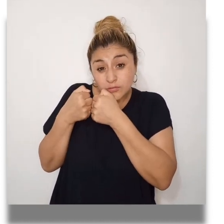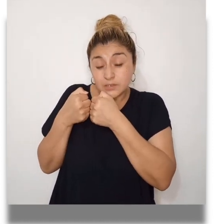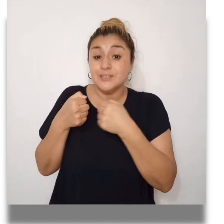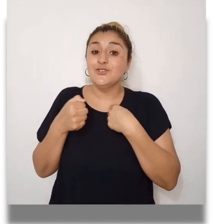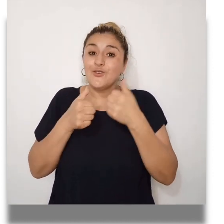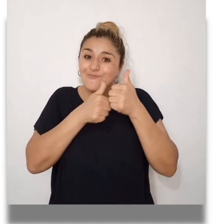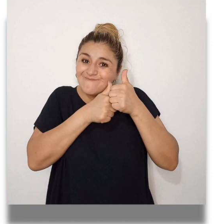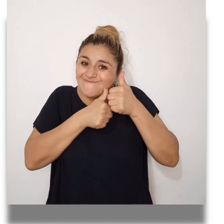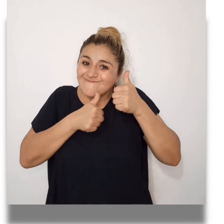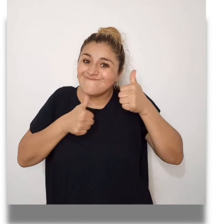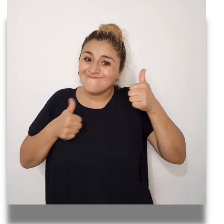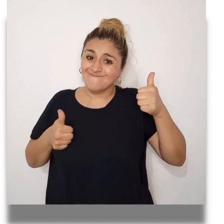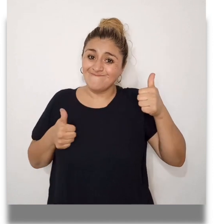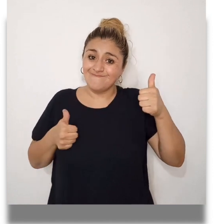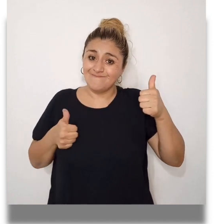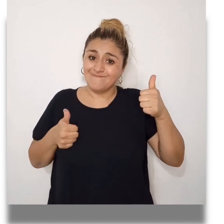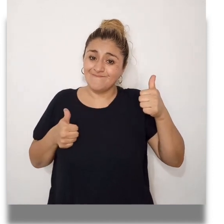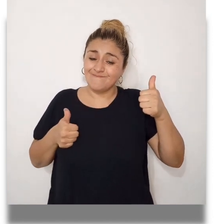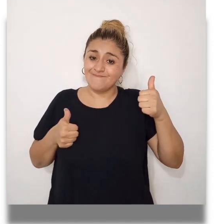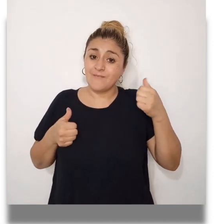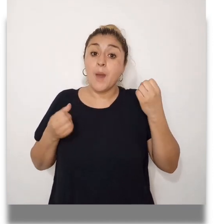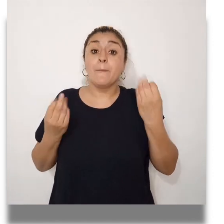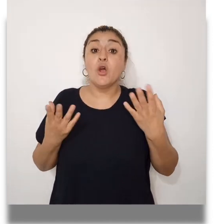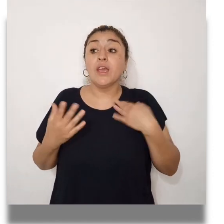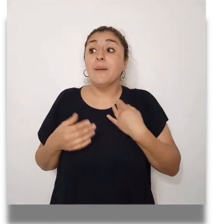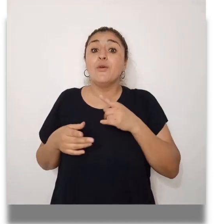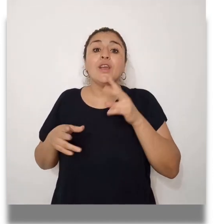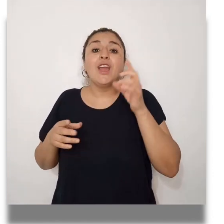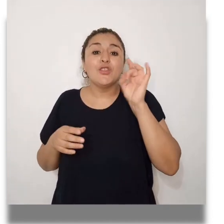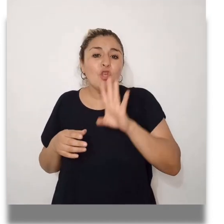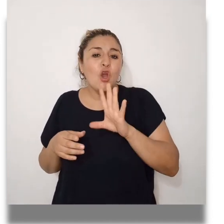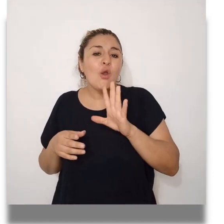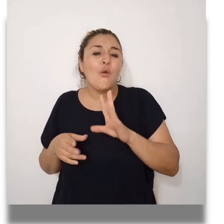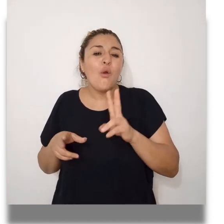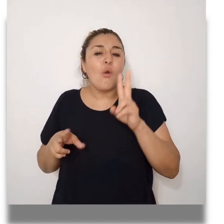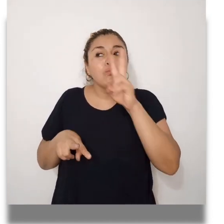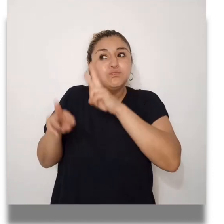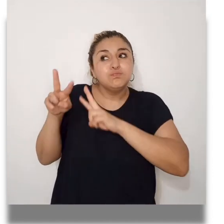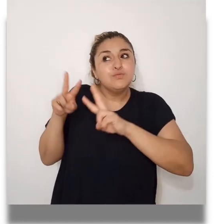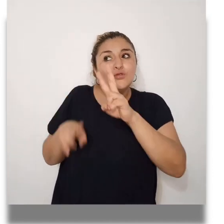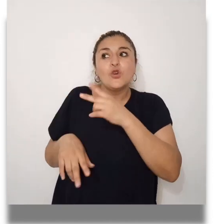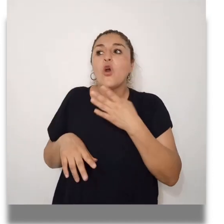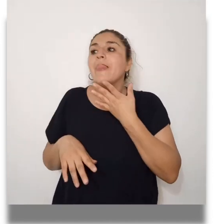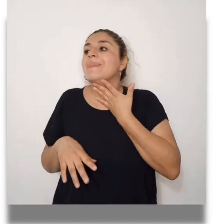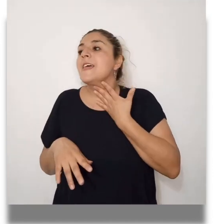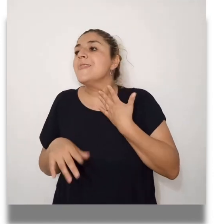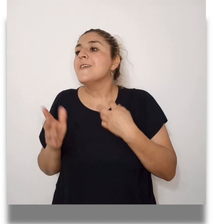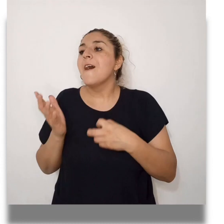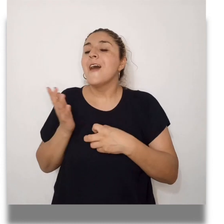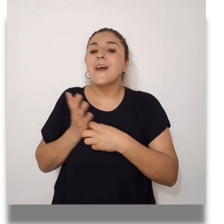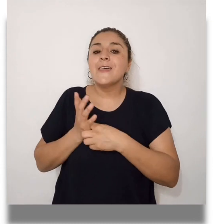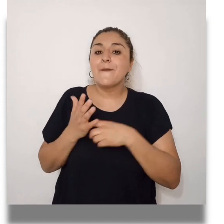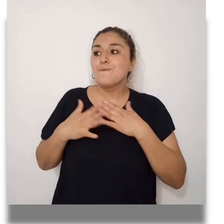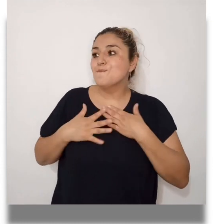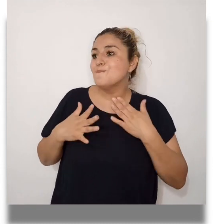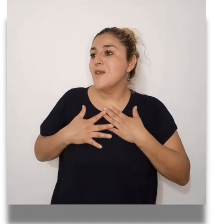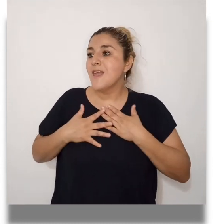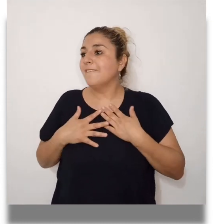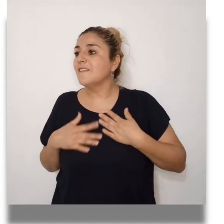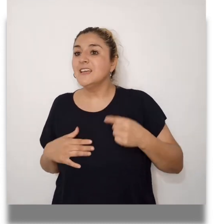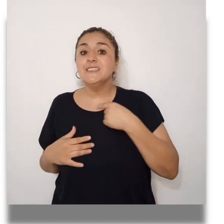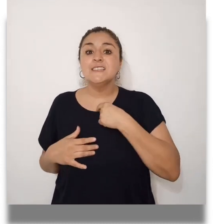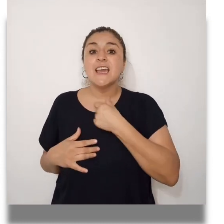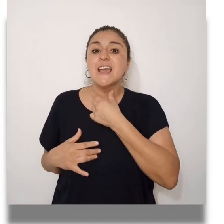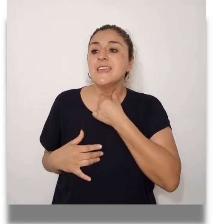únicamente a satisfacer los deseos de la carne. Et on tire sur nous la mort. Y atraemos a nosotros